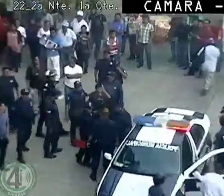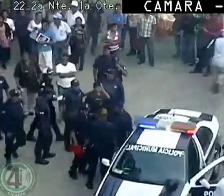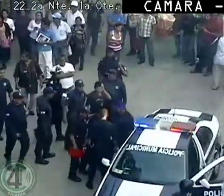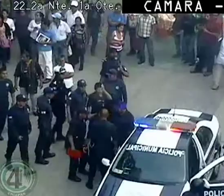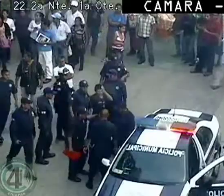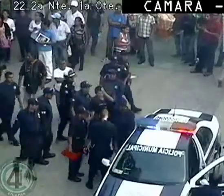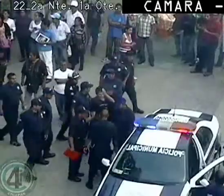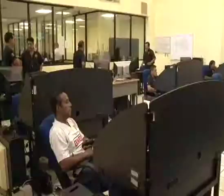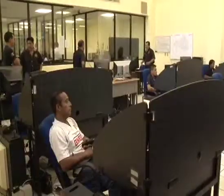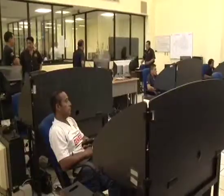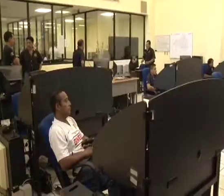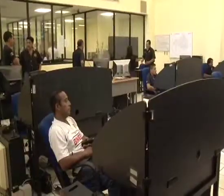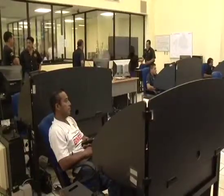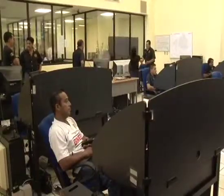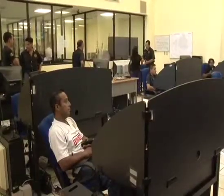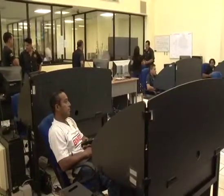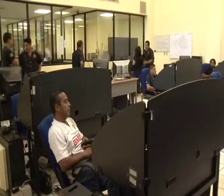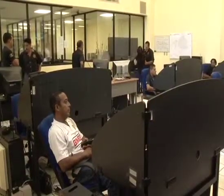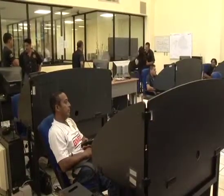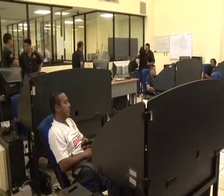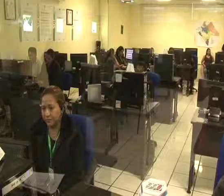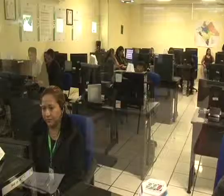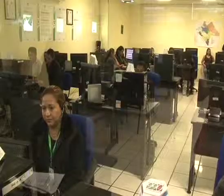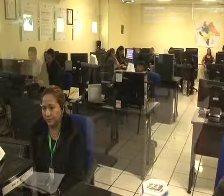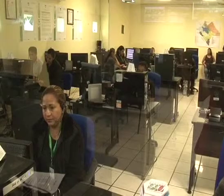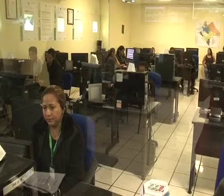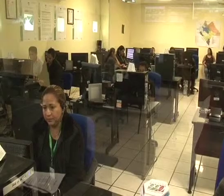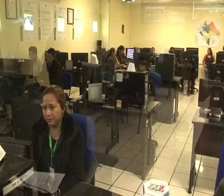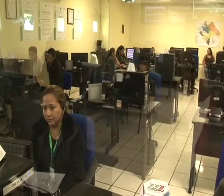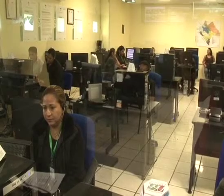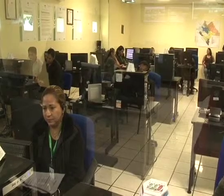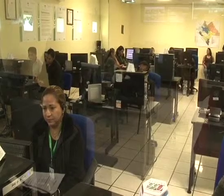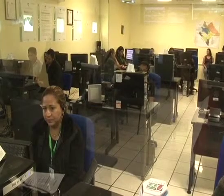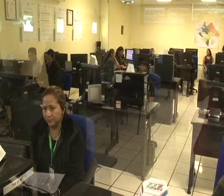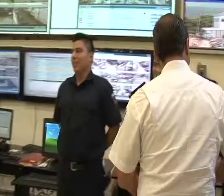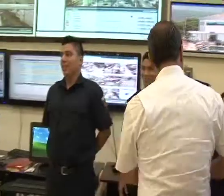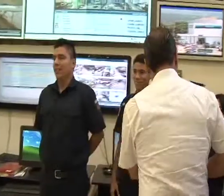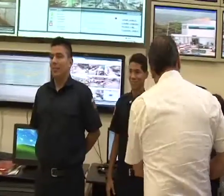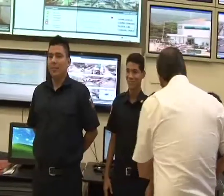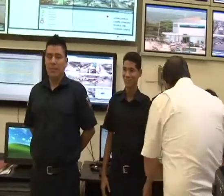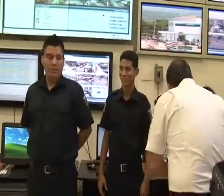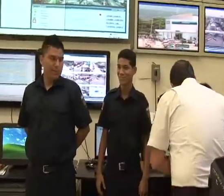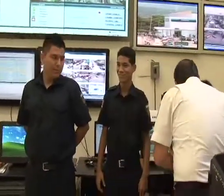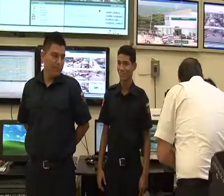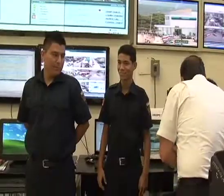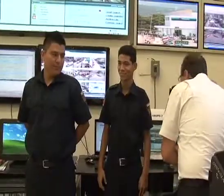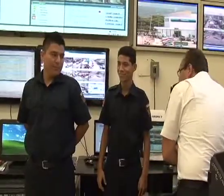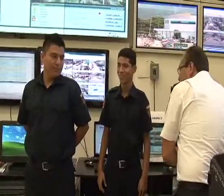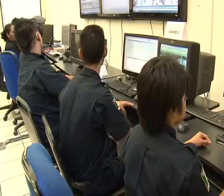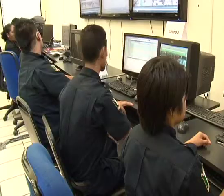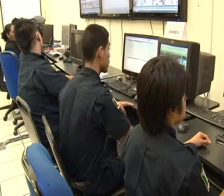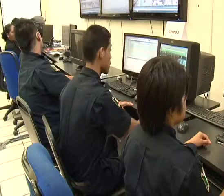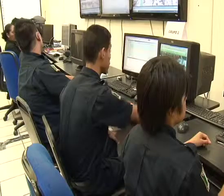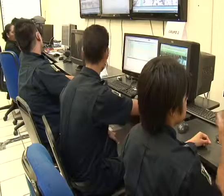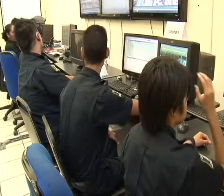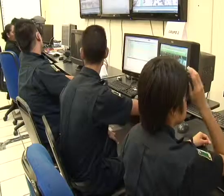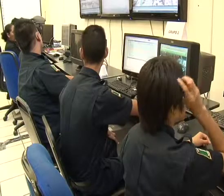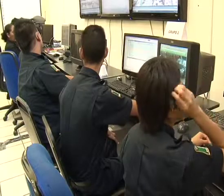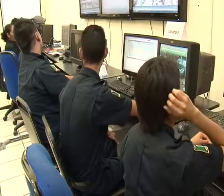Hace más de 2 meses, la Secretaría, a través de la Asociación de Sordos de Tuxtla Gutiérrez y la Sociedad Cooperativa de Personas con Discapacidad en el Estado de